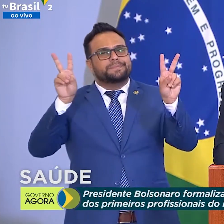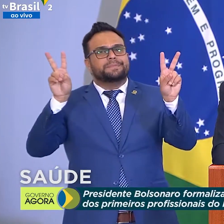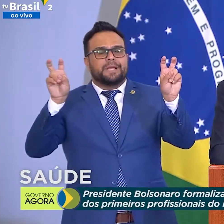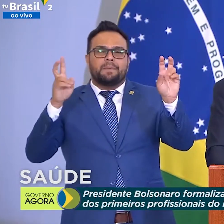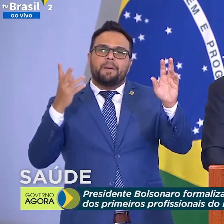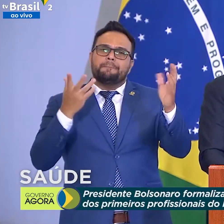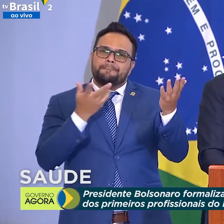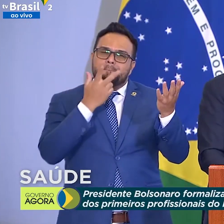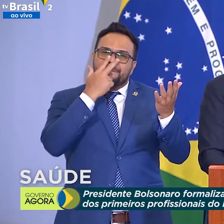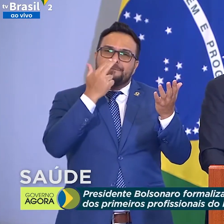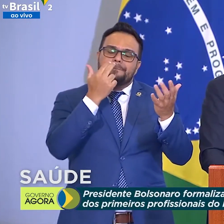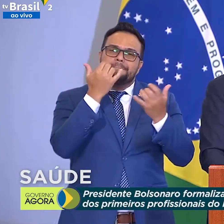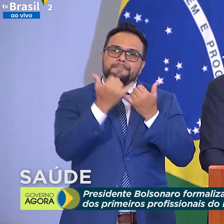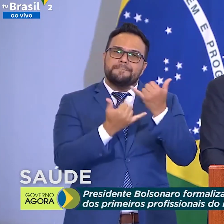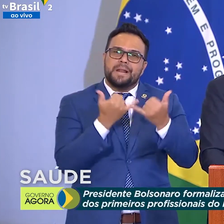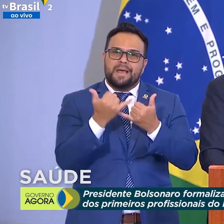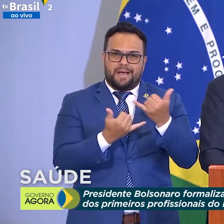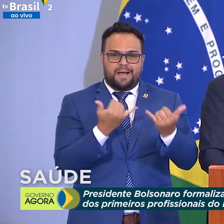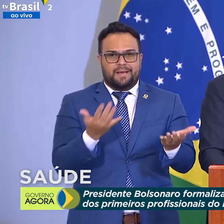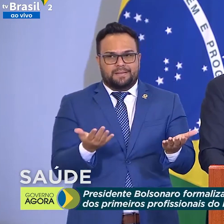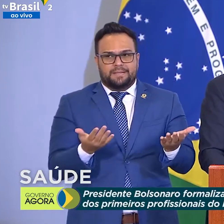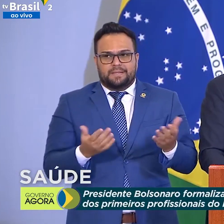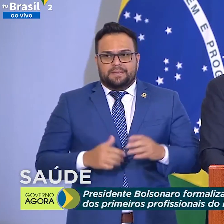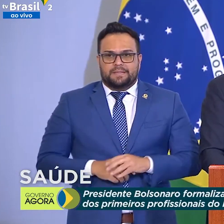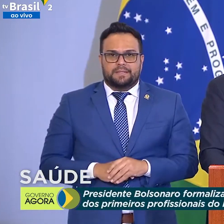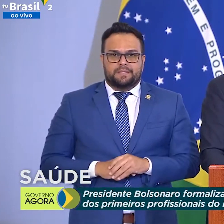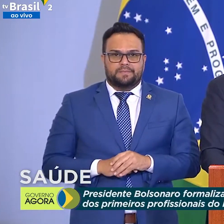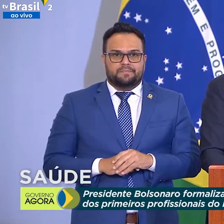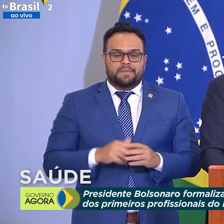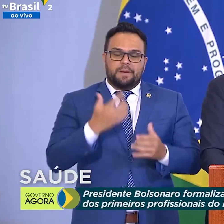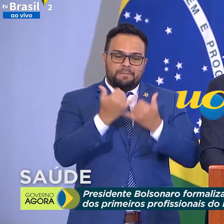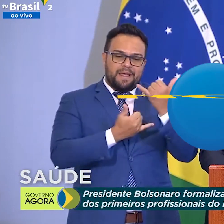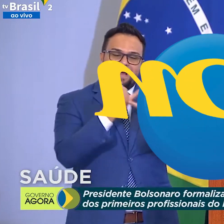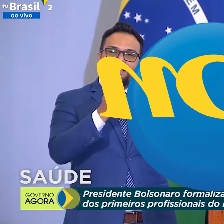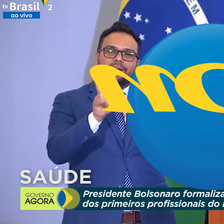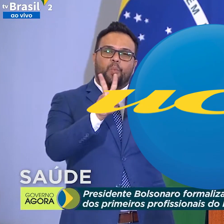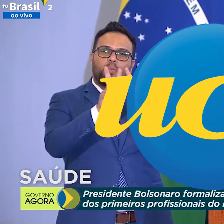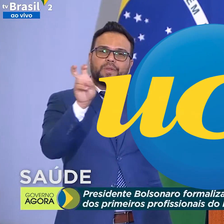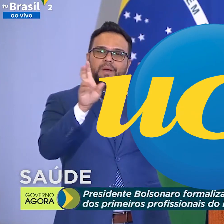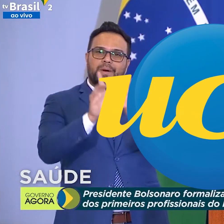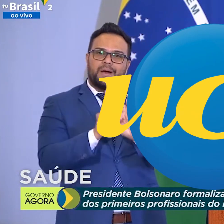questão, brincando de fazer democracia.